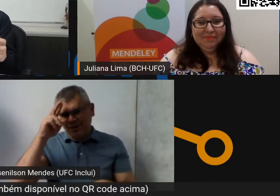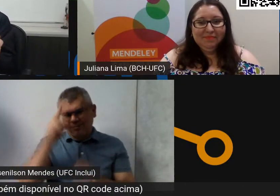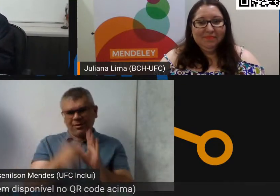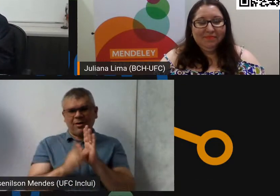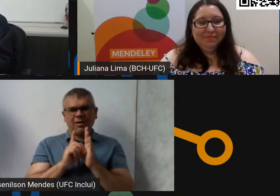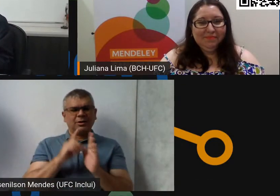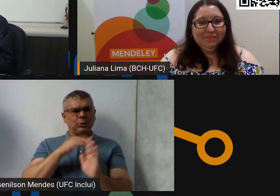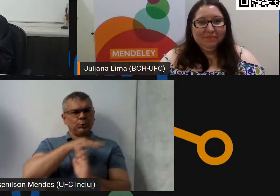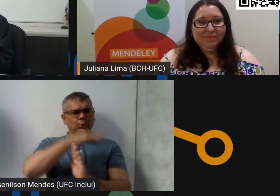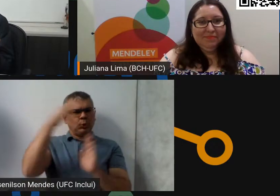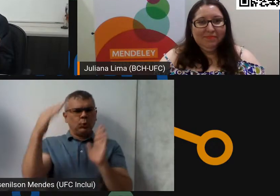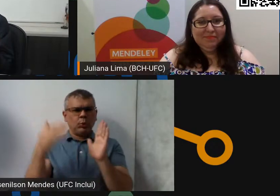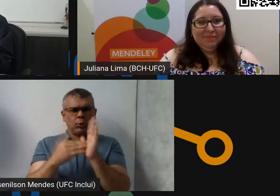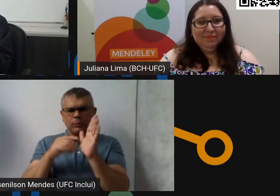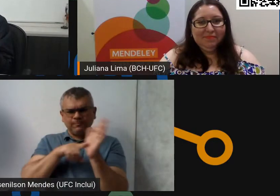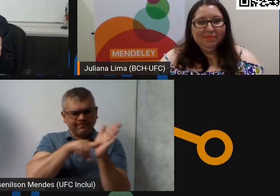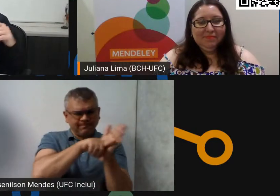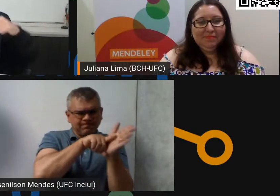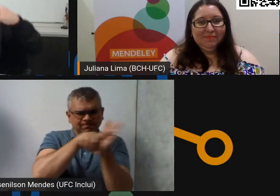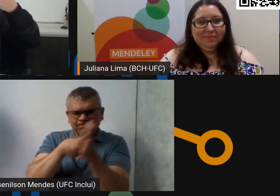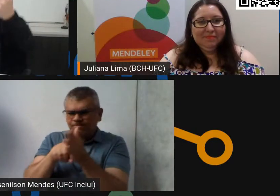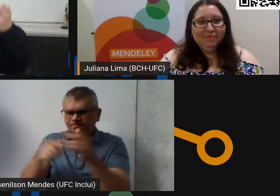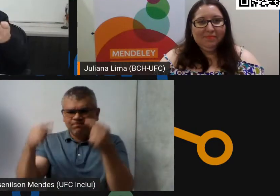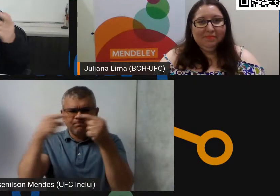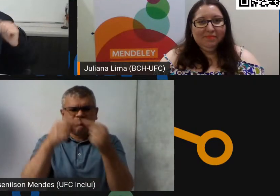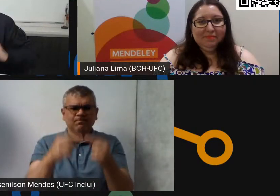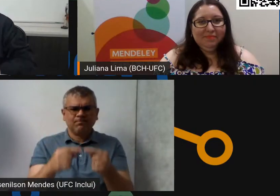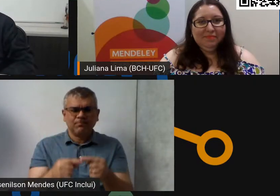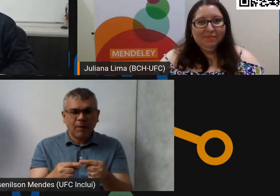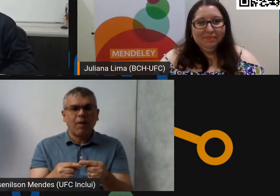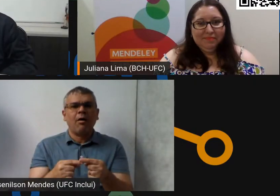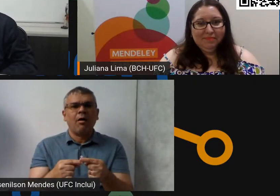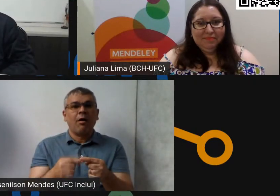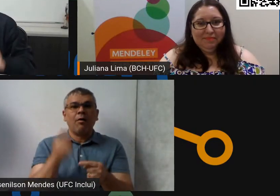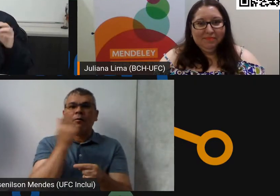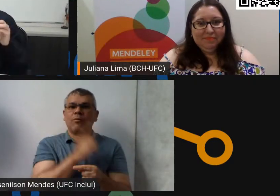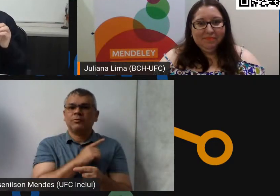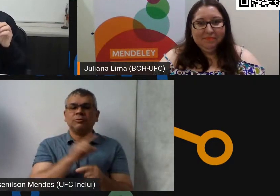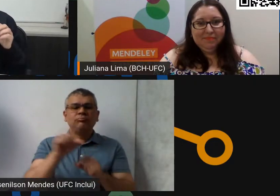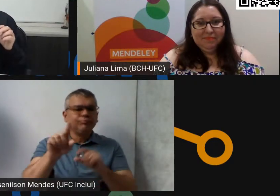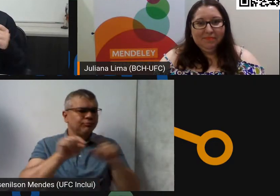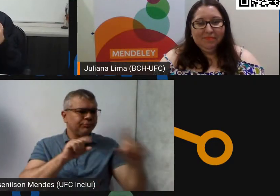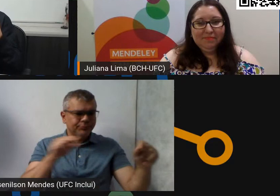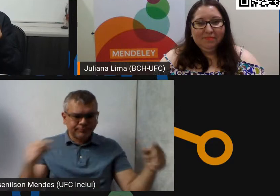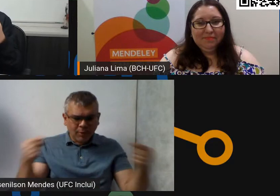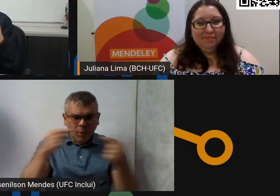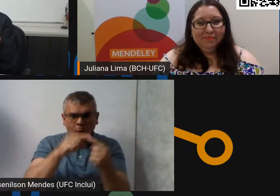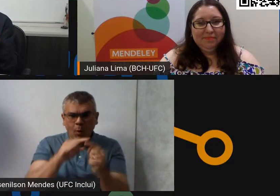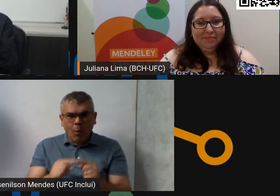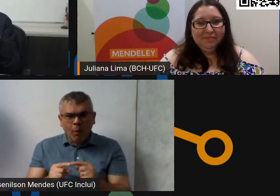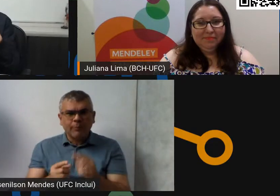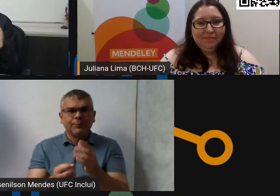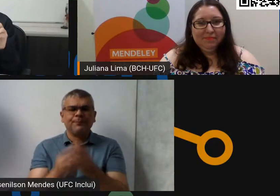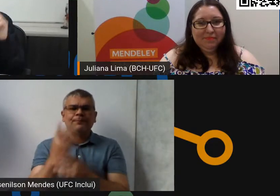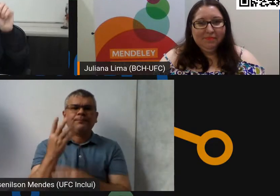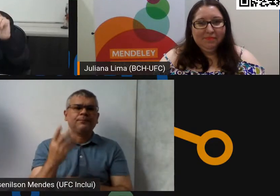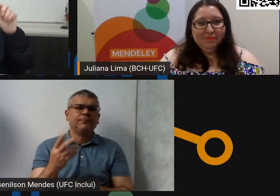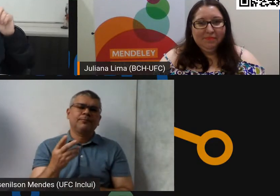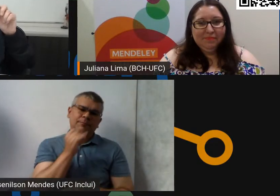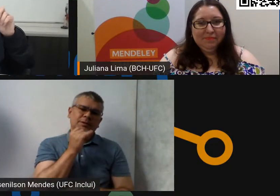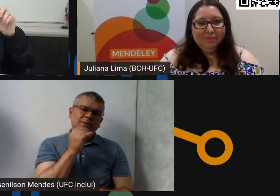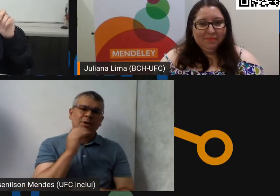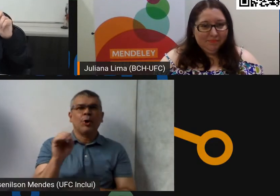arrumar certos elementos e conseguir criar uma coisa maior, tá? Por exemplo, com oxigênio e hidrogênio,